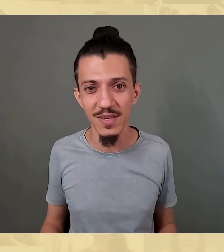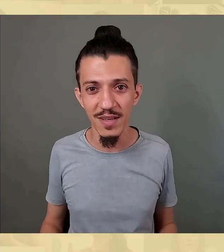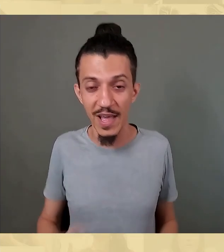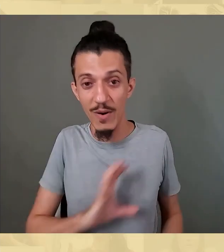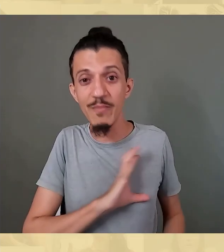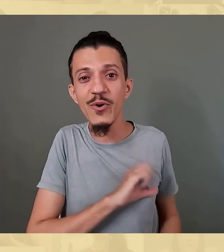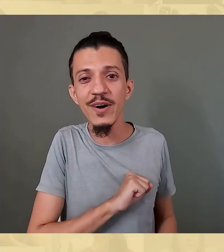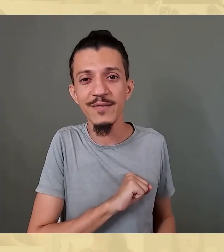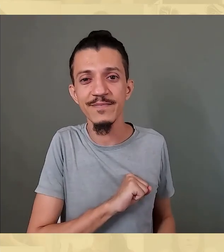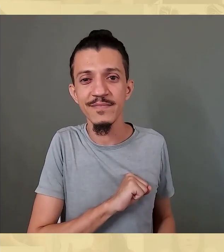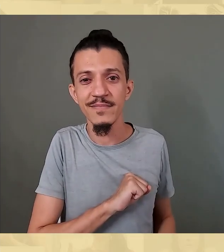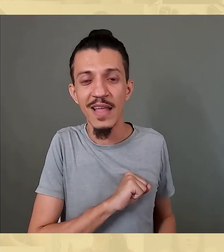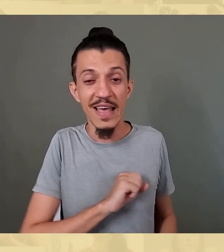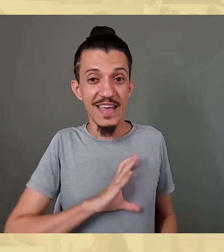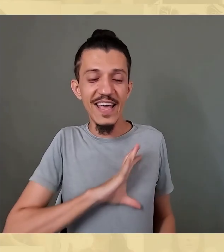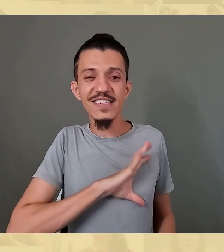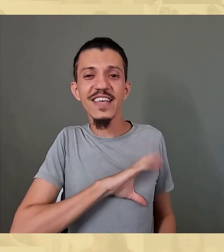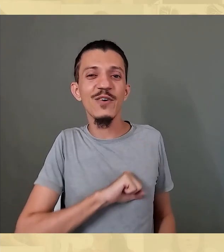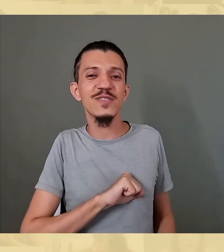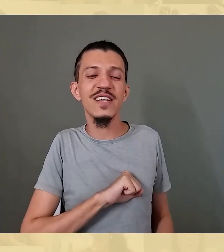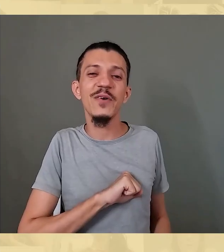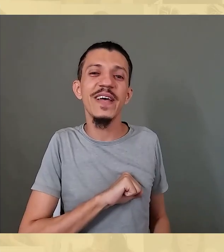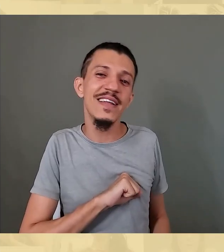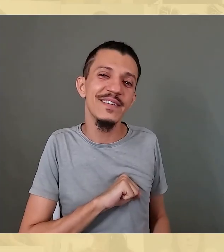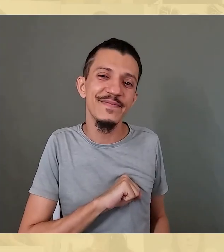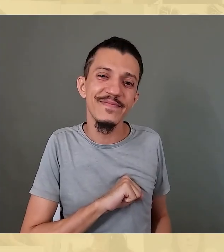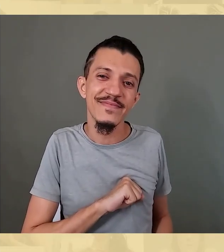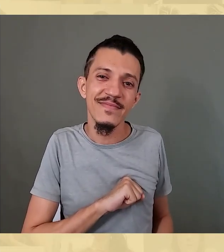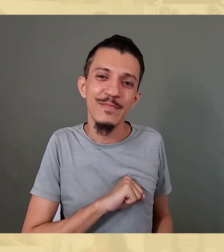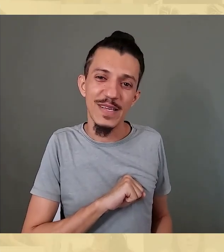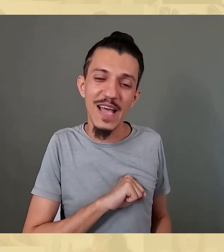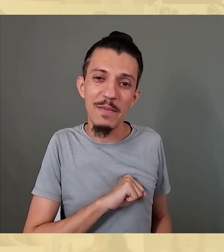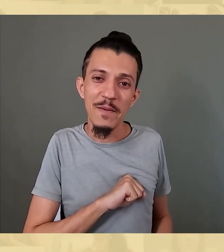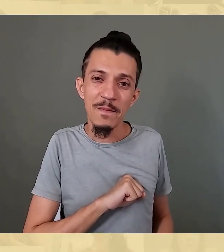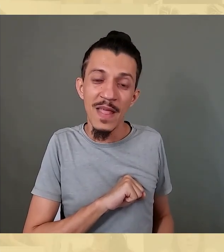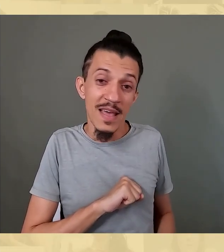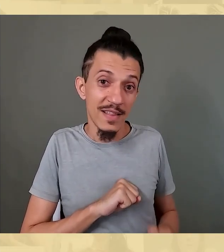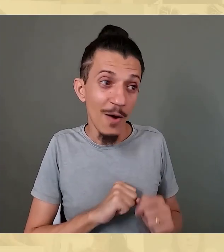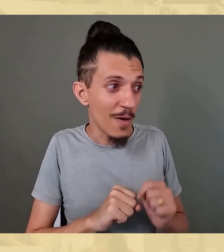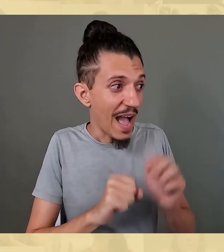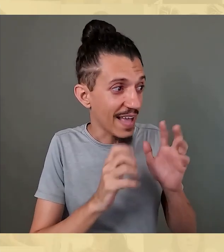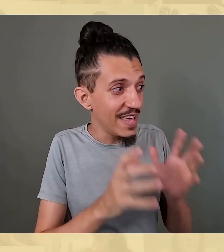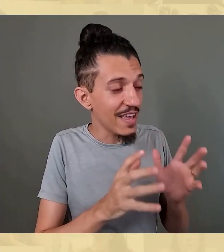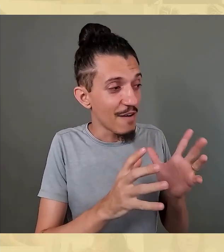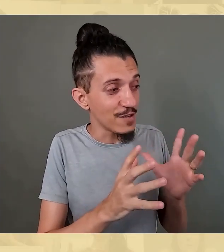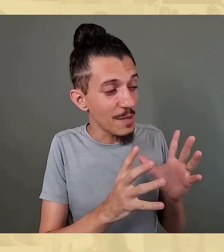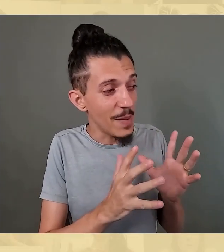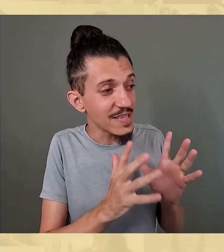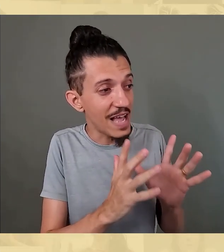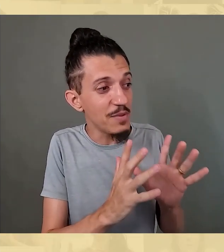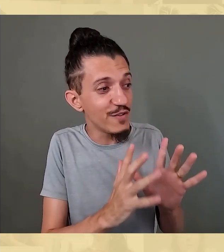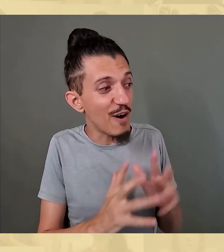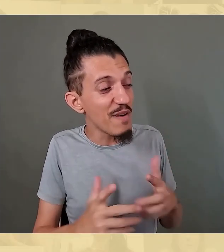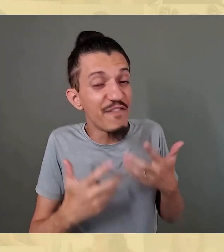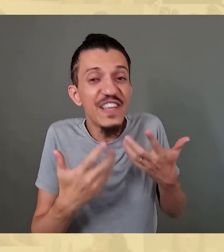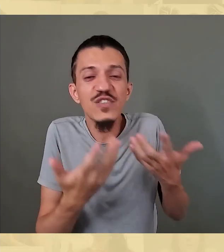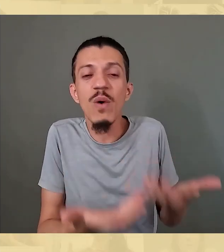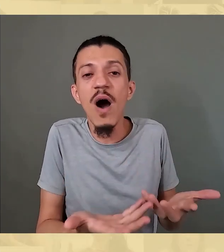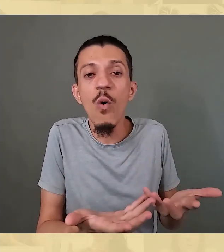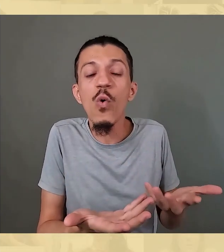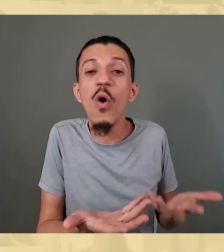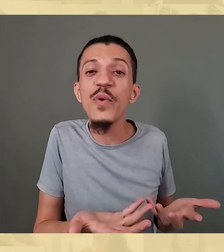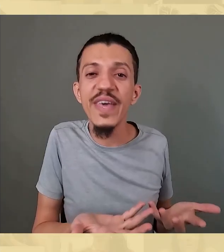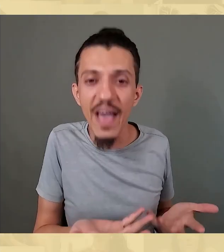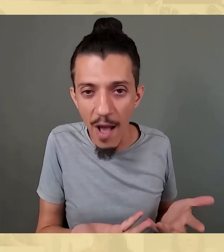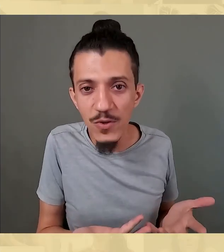pessoas. É o amor. E esse aqui é o sinal dele. Percebe? Então, aqui você percebe de forma